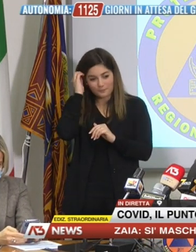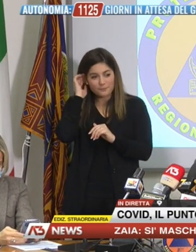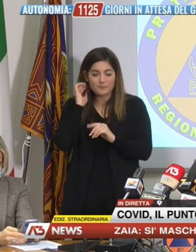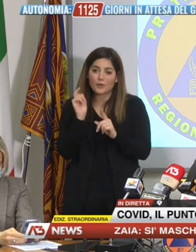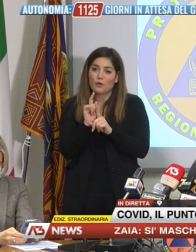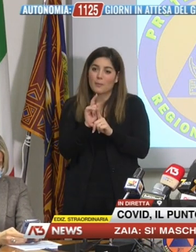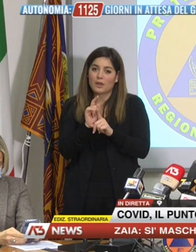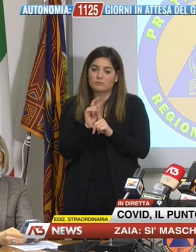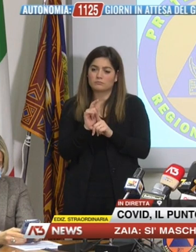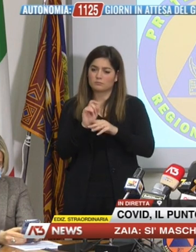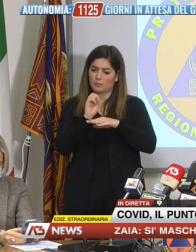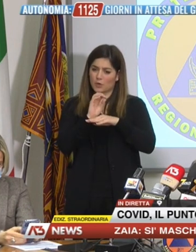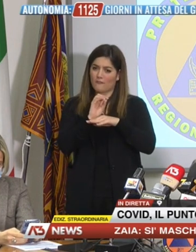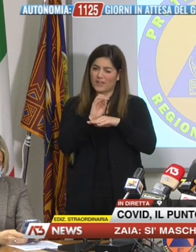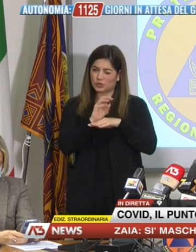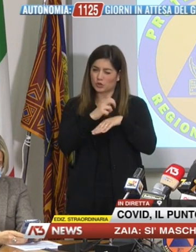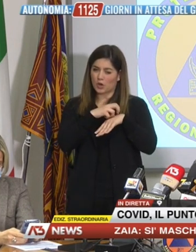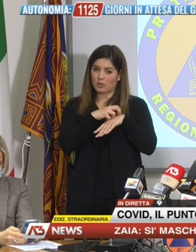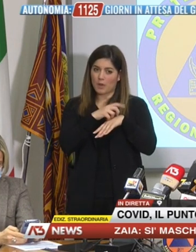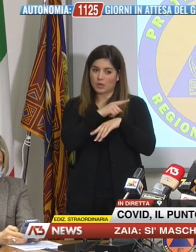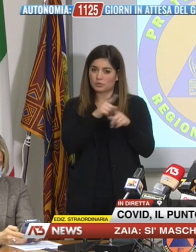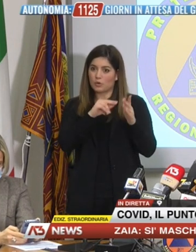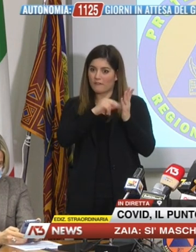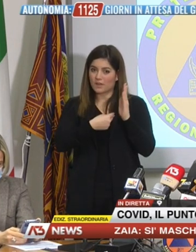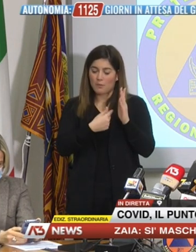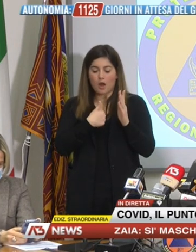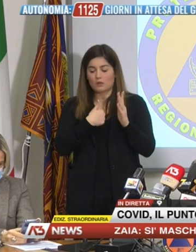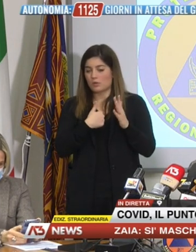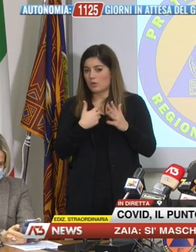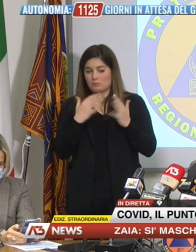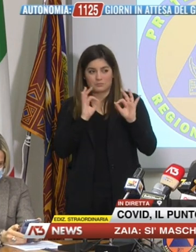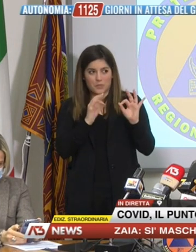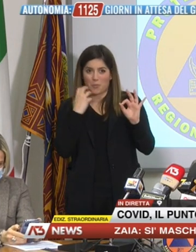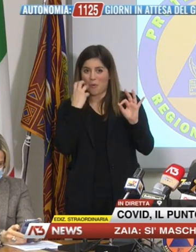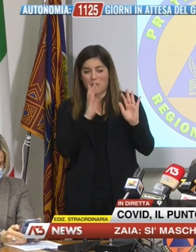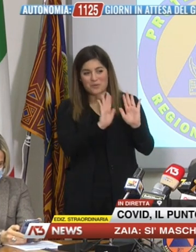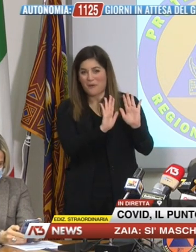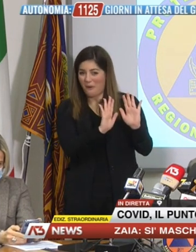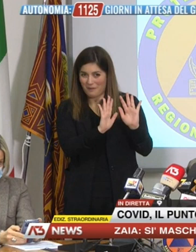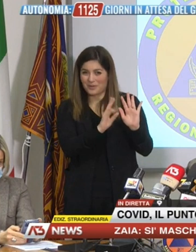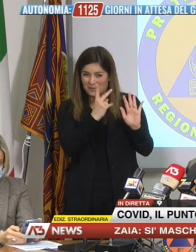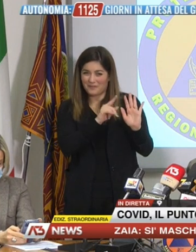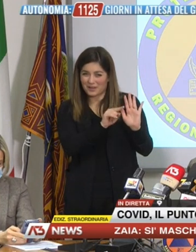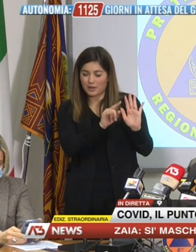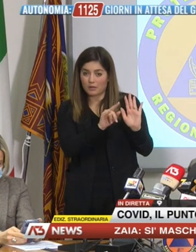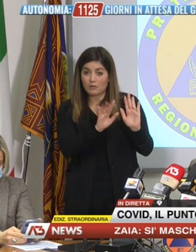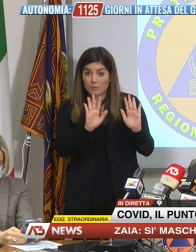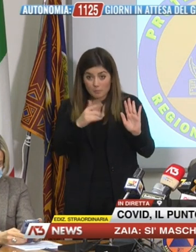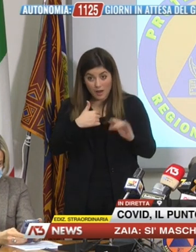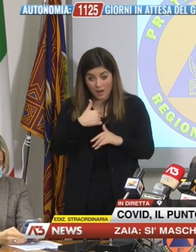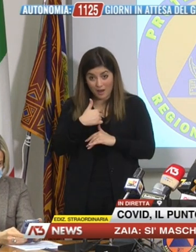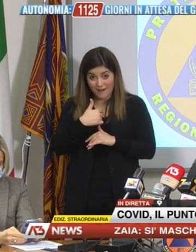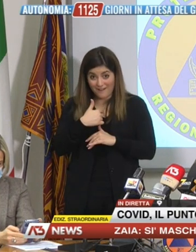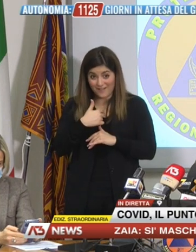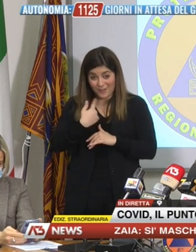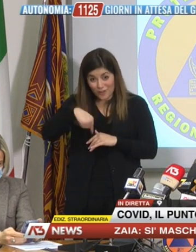hanno firmato, che hanno tutta la mia stima, ma ve lo dico veramente tutta la mia stima, frato ne ho anche sentiti. Ma siccome qua mi rendo conto che